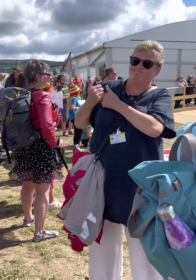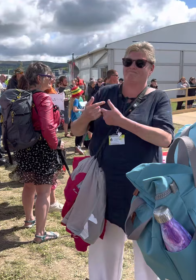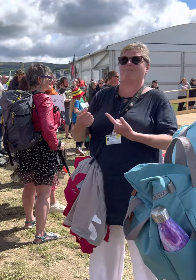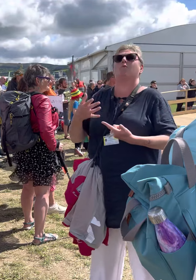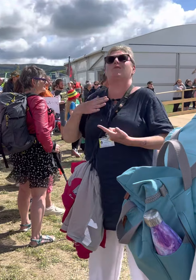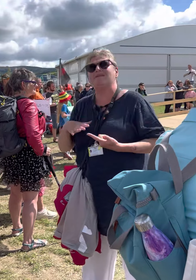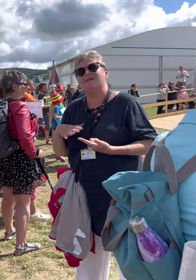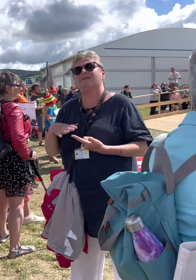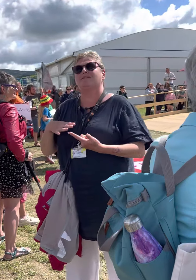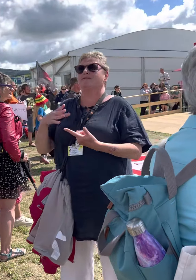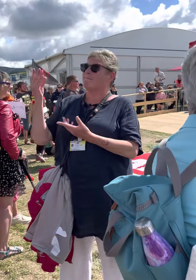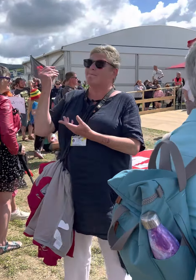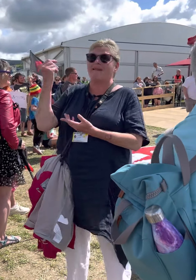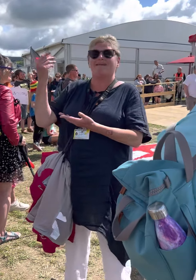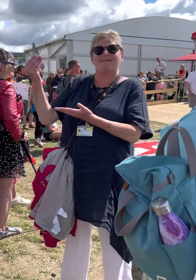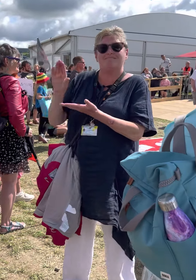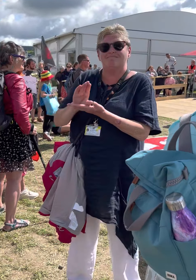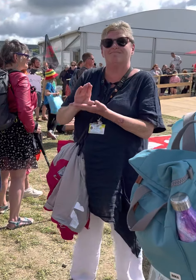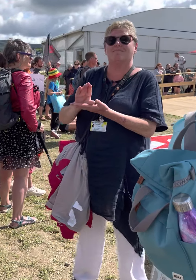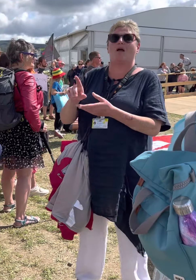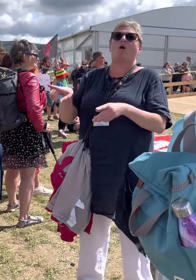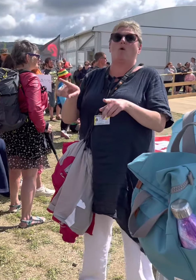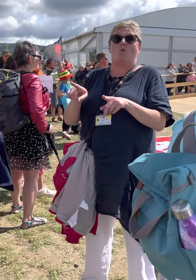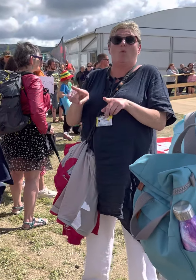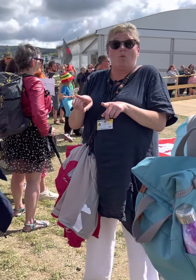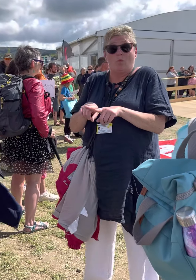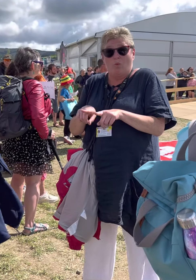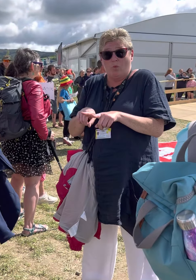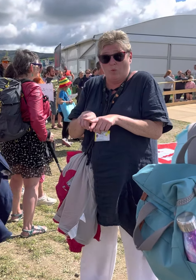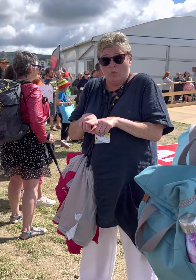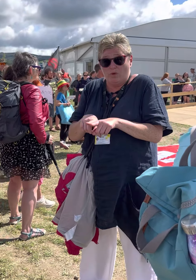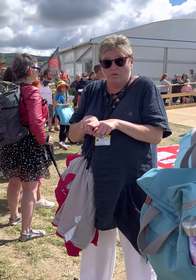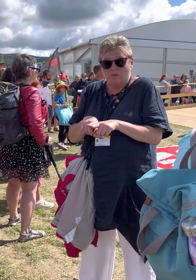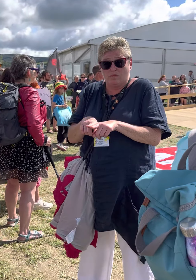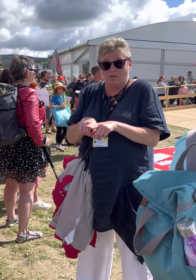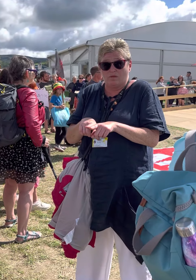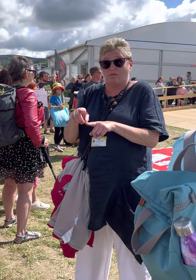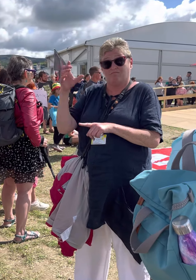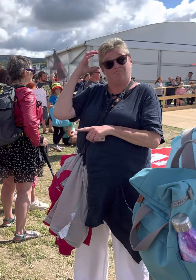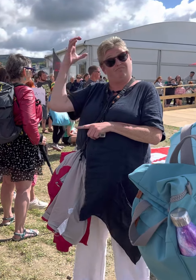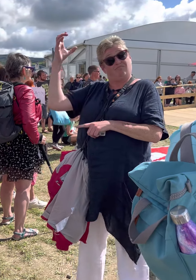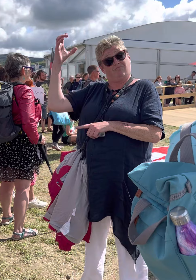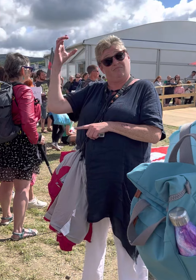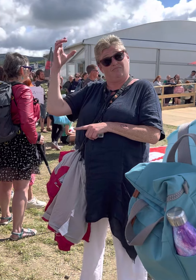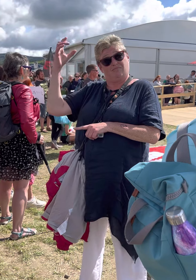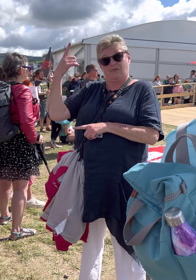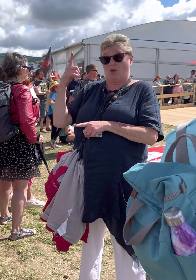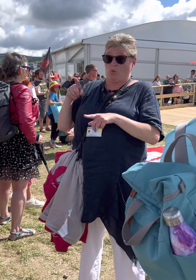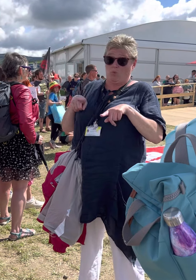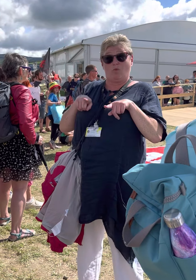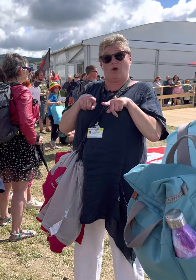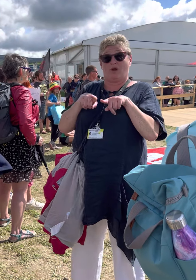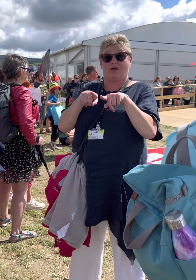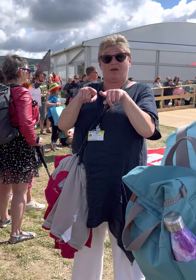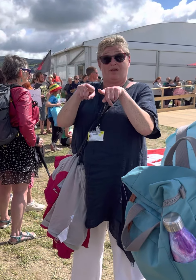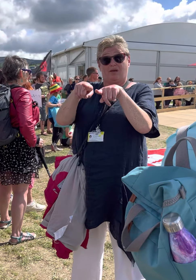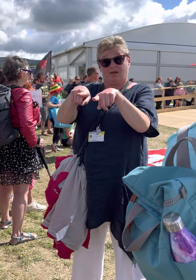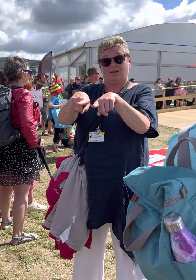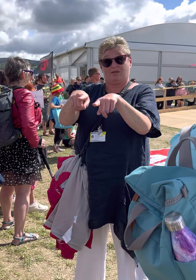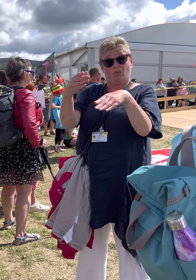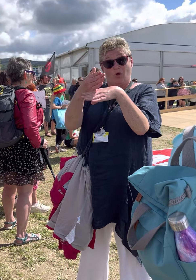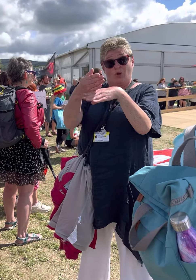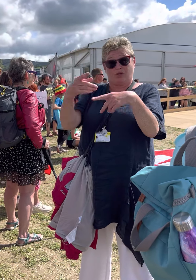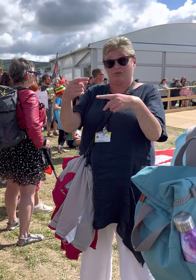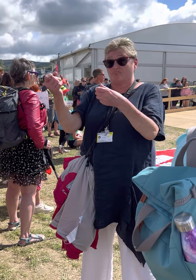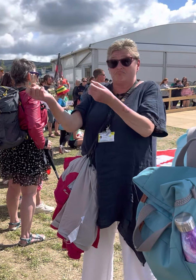ni angen pres, ac efo y Llywodraeth yn cydweithio gyda'n gilydd yn